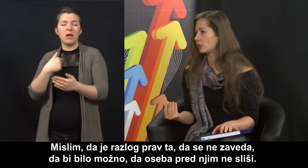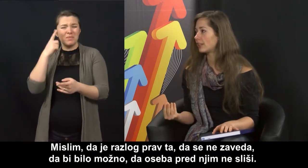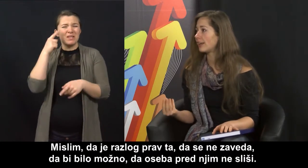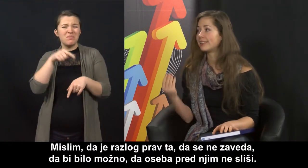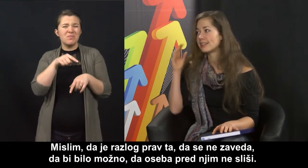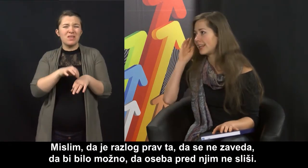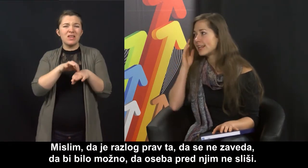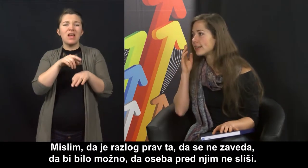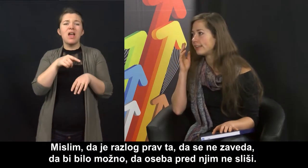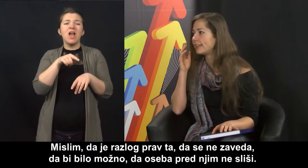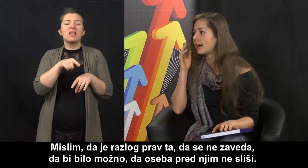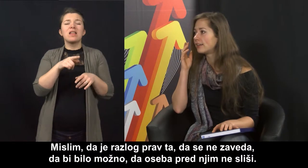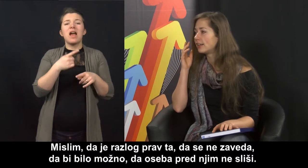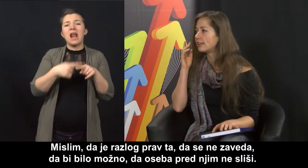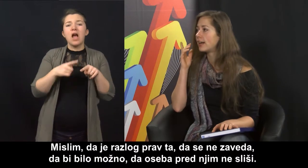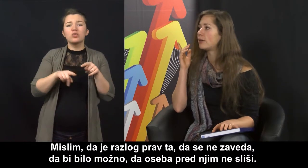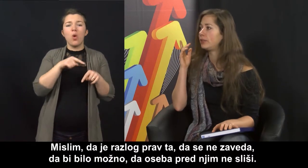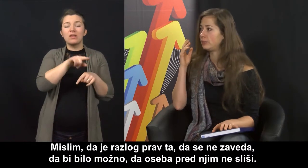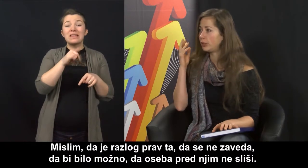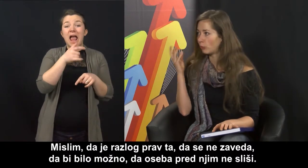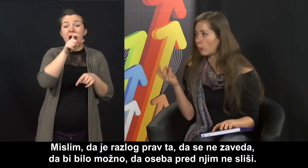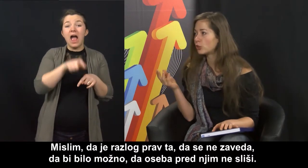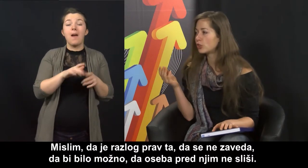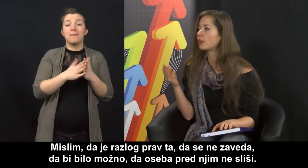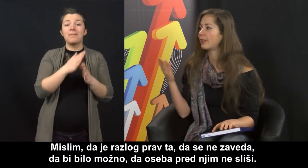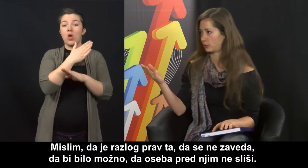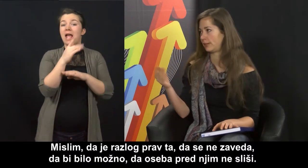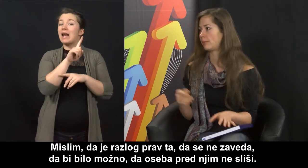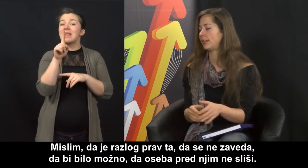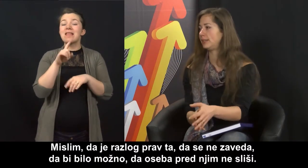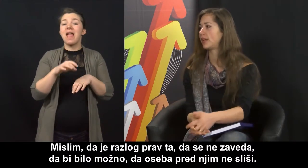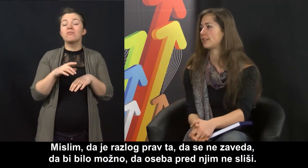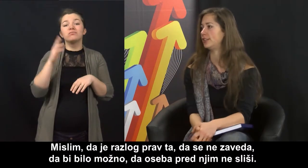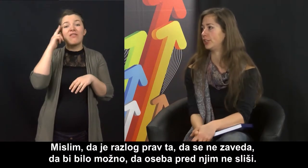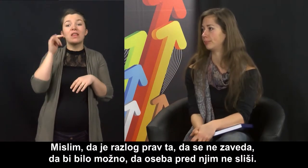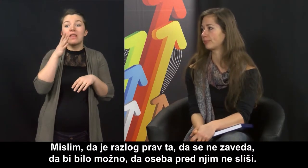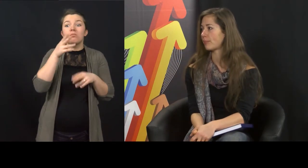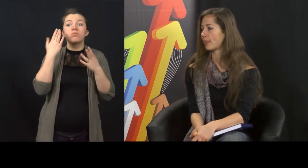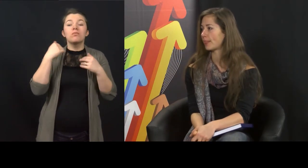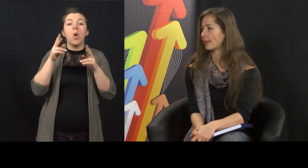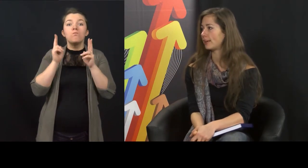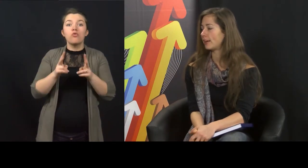razlog ravno ta, da se ne zaveda, da bi bilo možno, da oseba pred njim ne sliši.